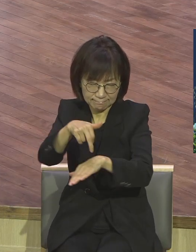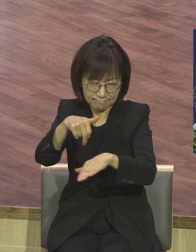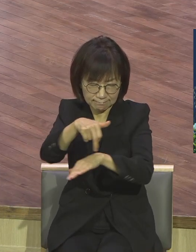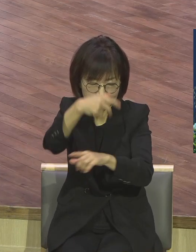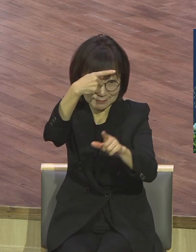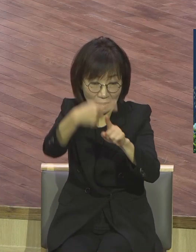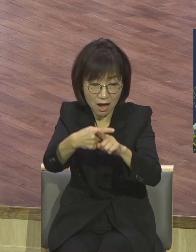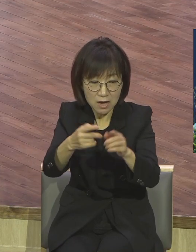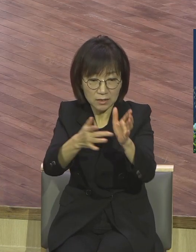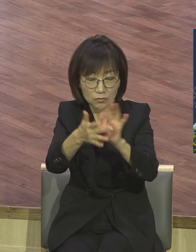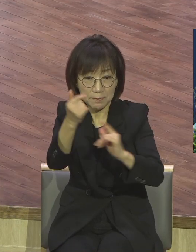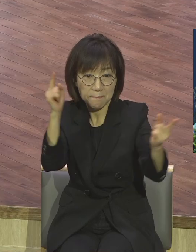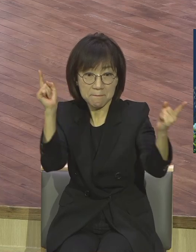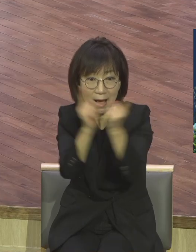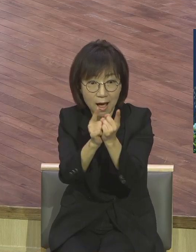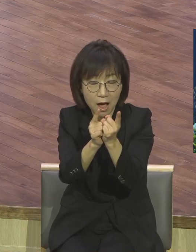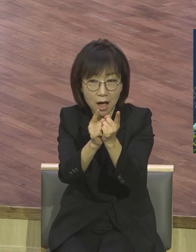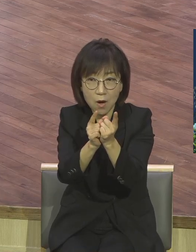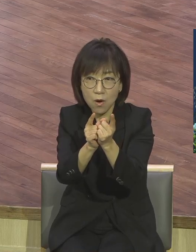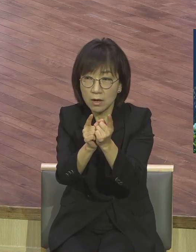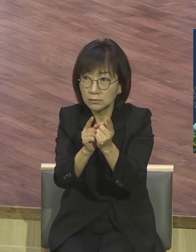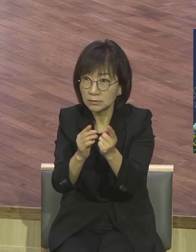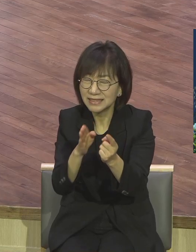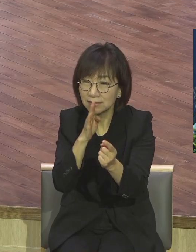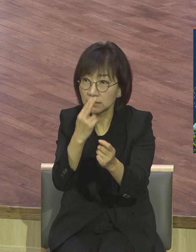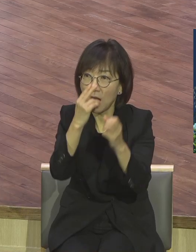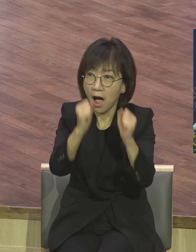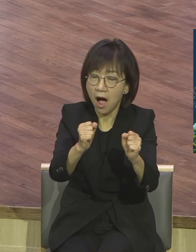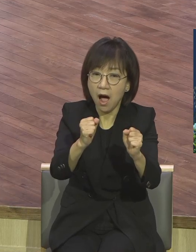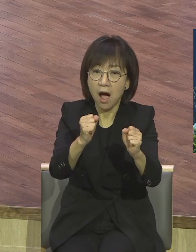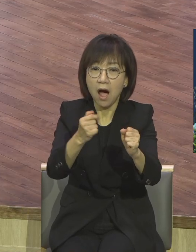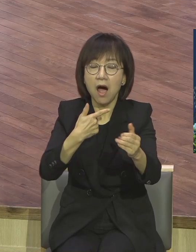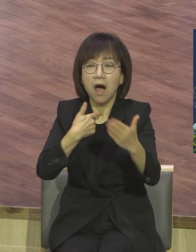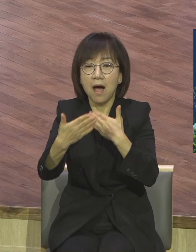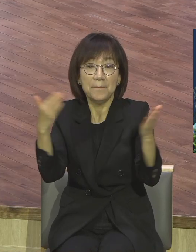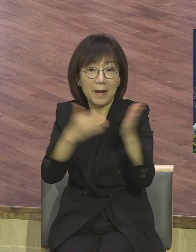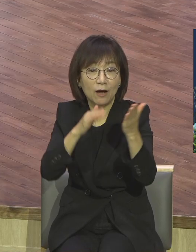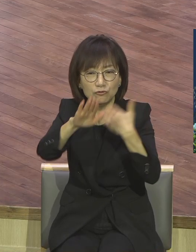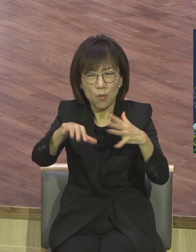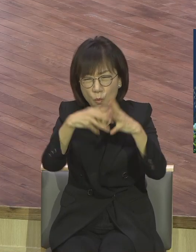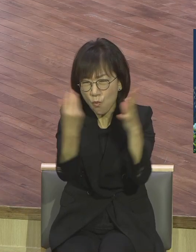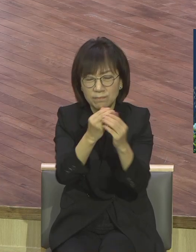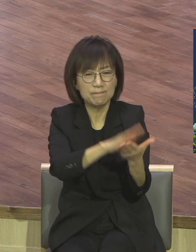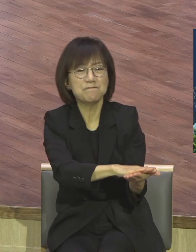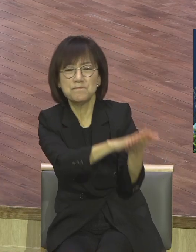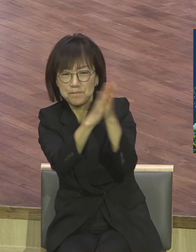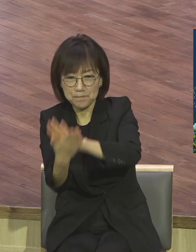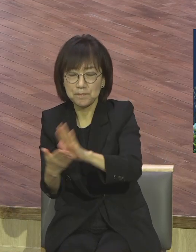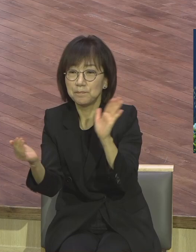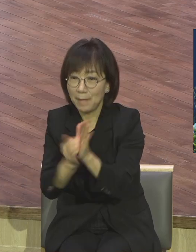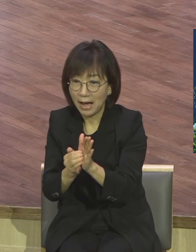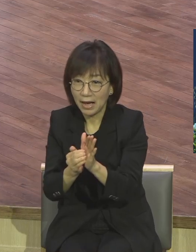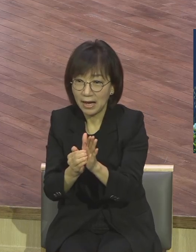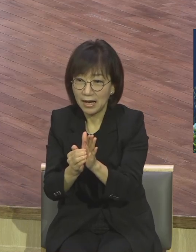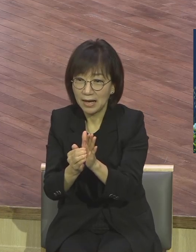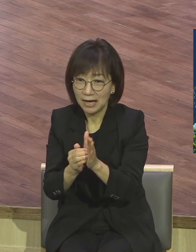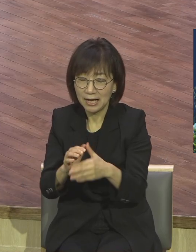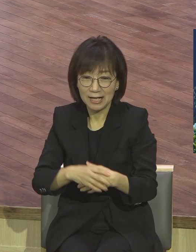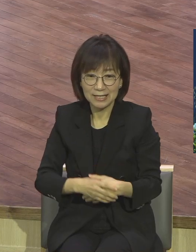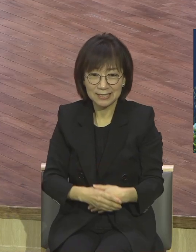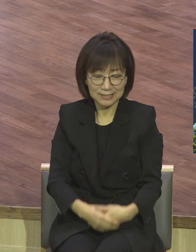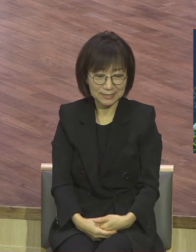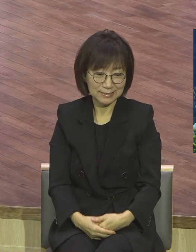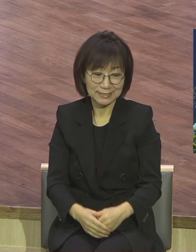나니까 180도 바뀌어졌어요. 바울의 삶은요, 복음이신 예수